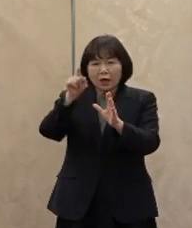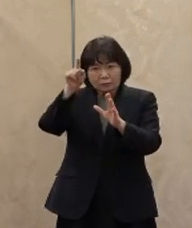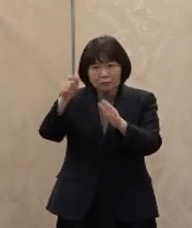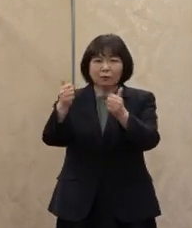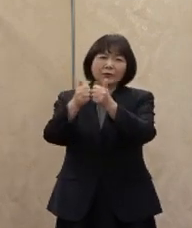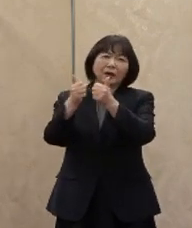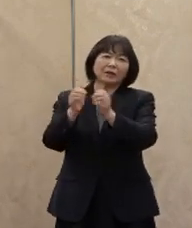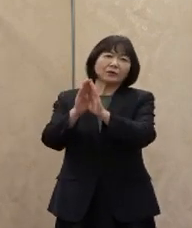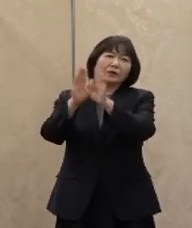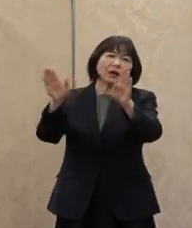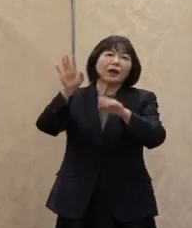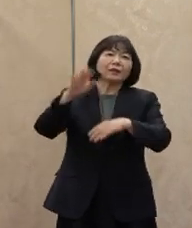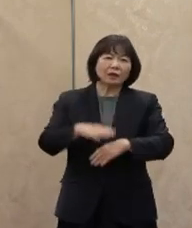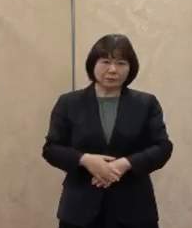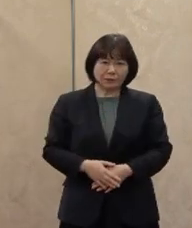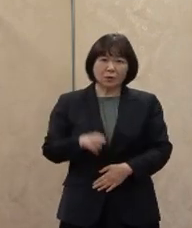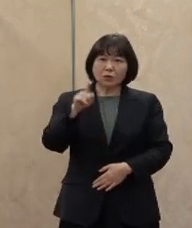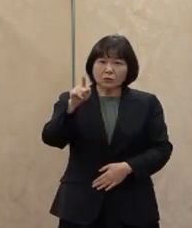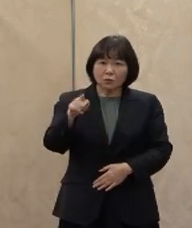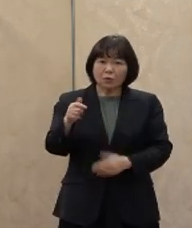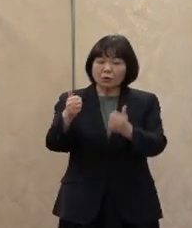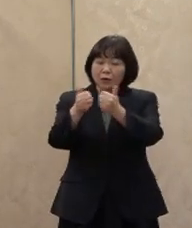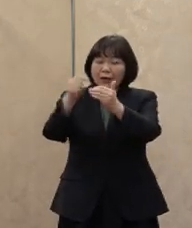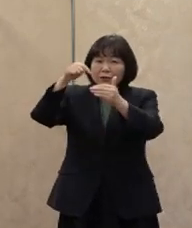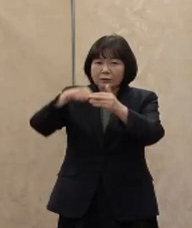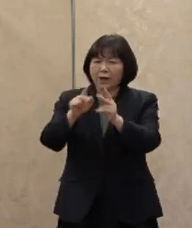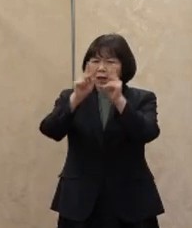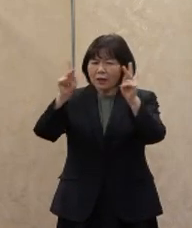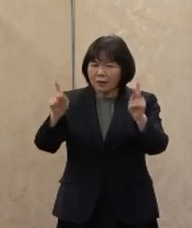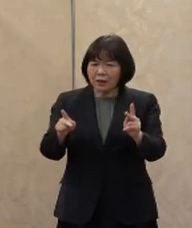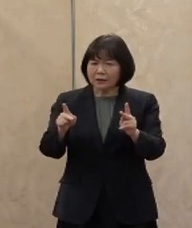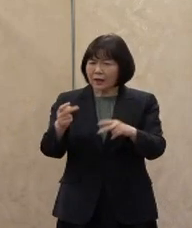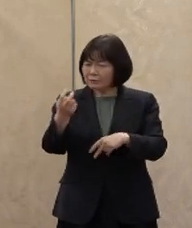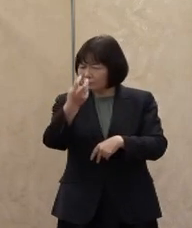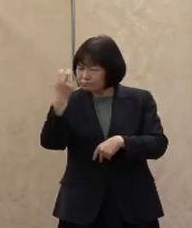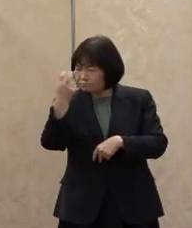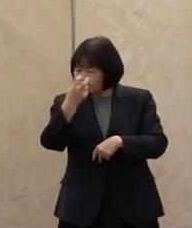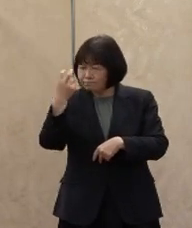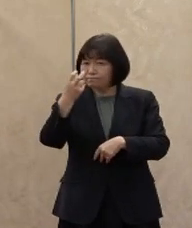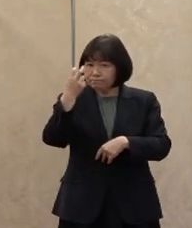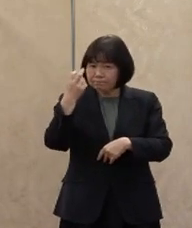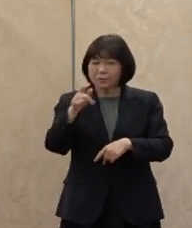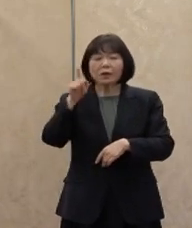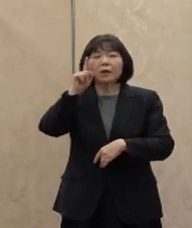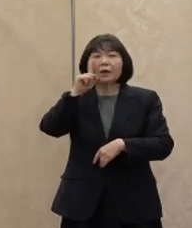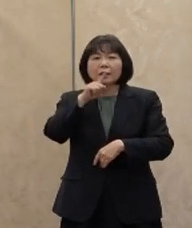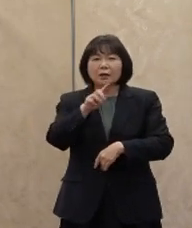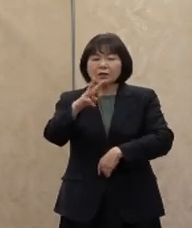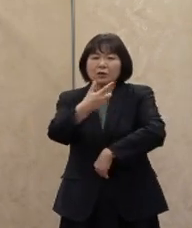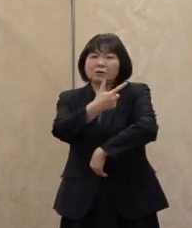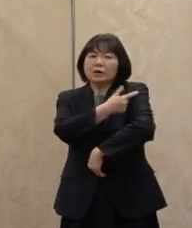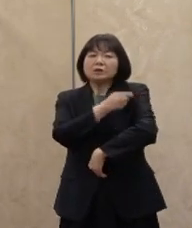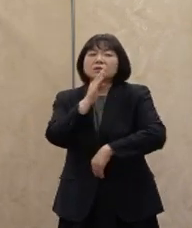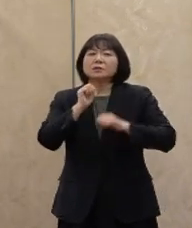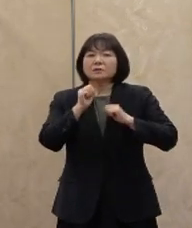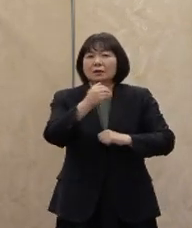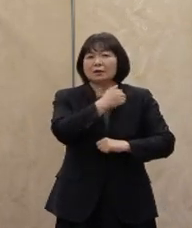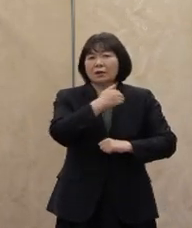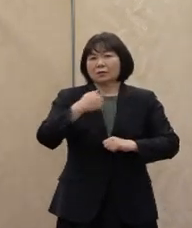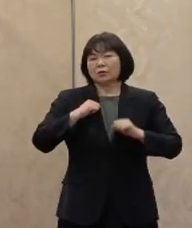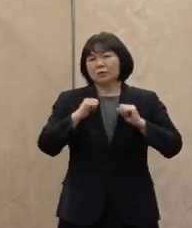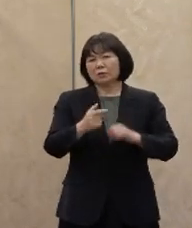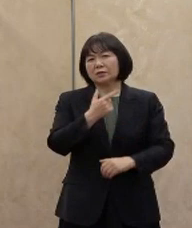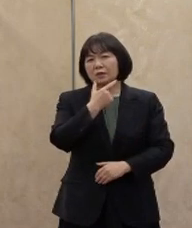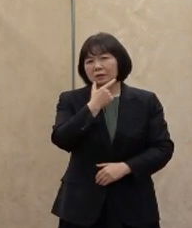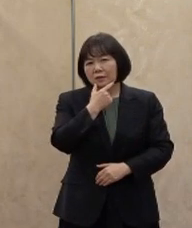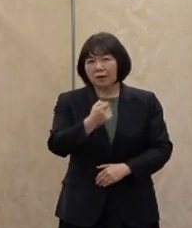われているという状況で、そこで課題を掘り起こして、そして円滑にワクチン実施ができるようにしていきたいというふうに思